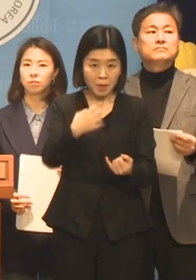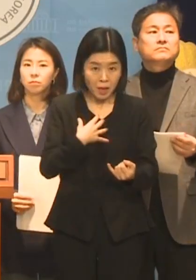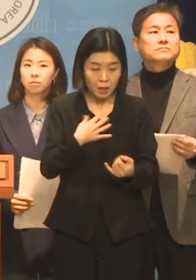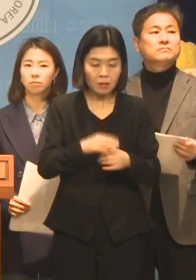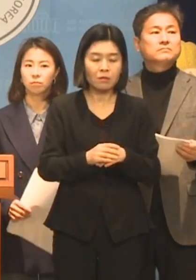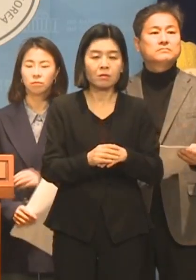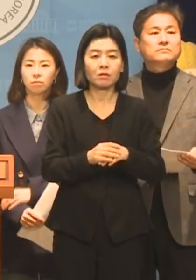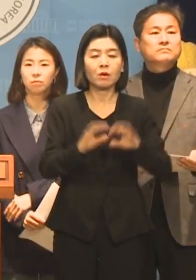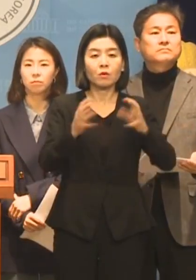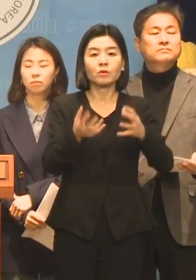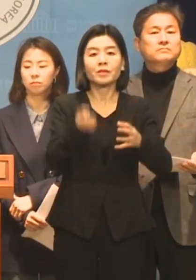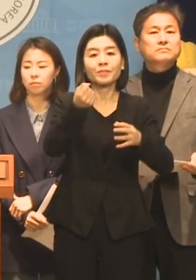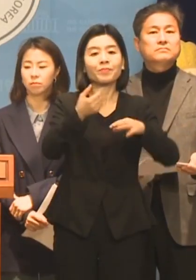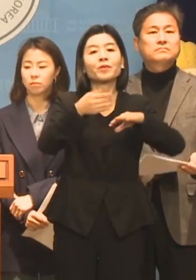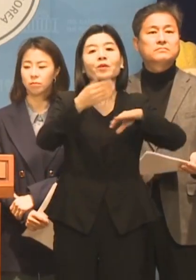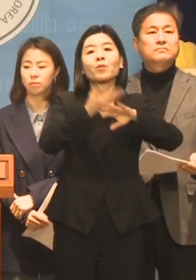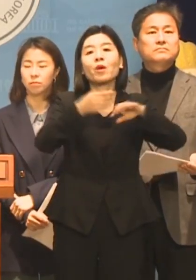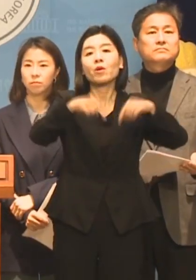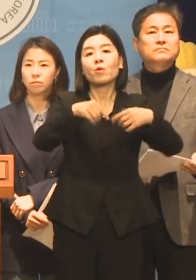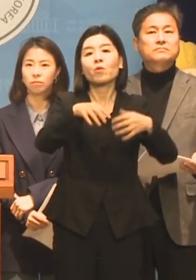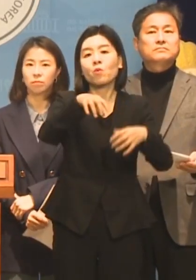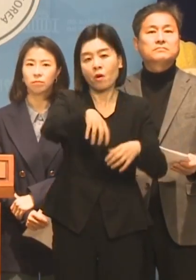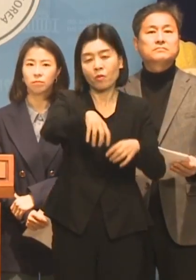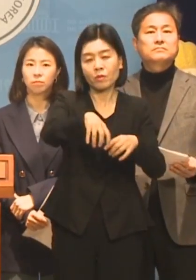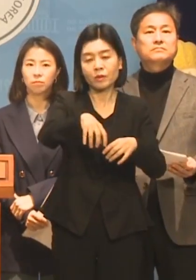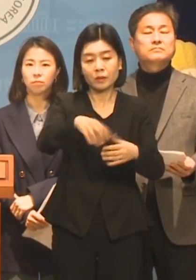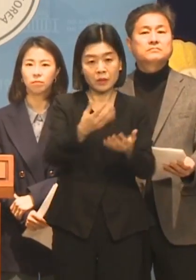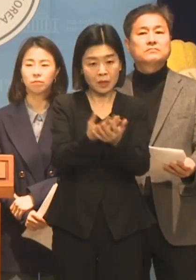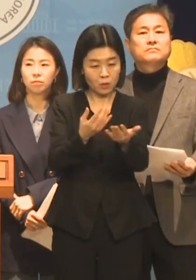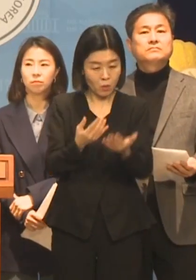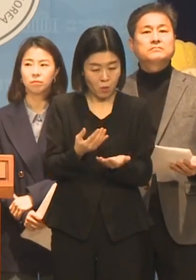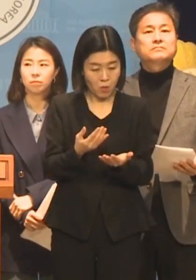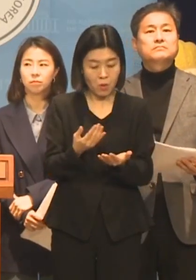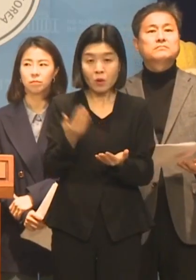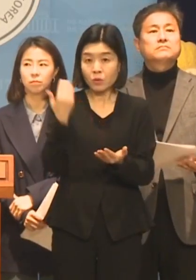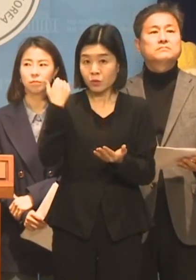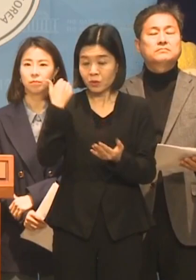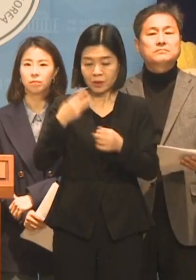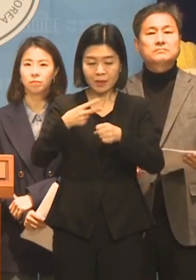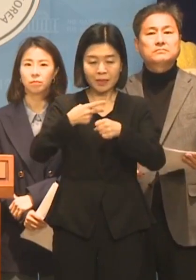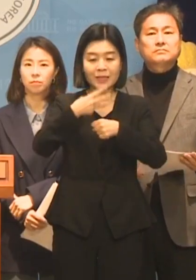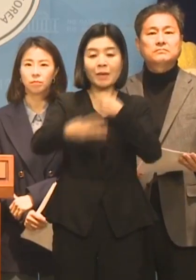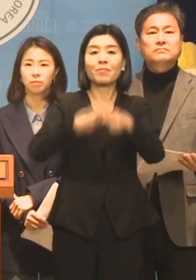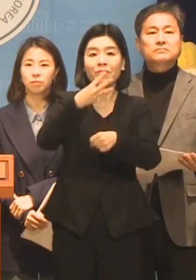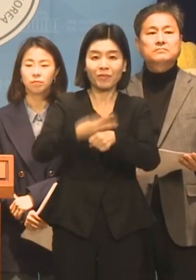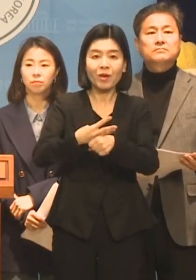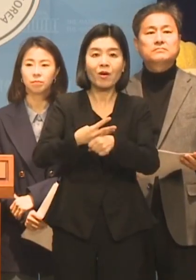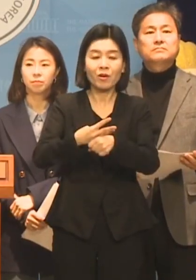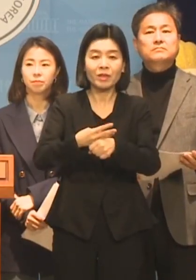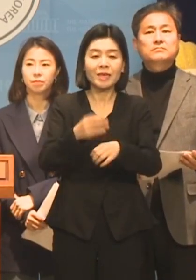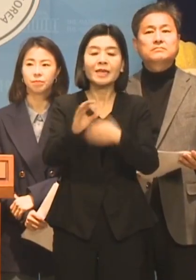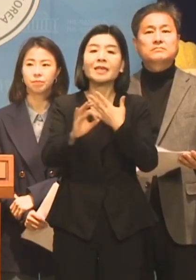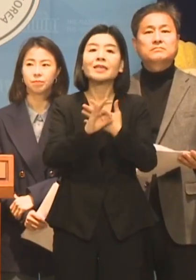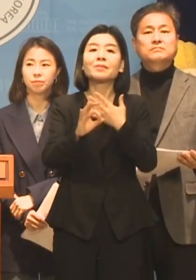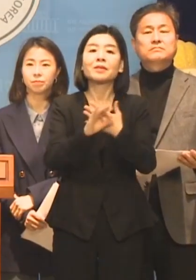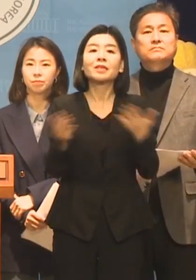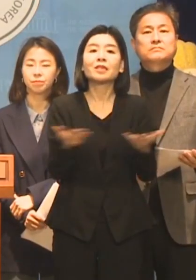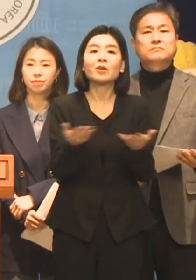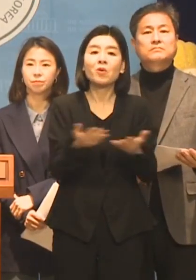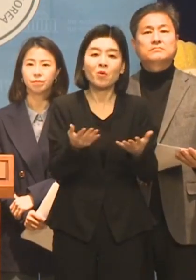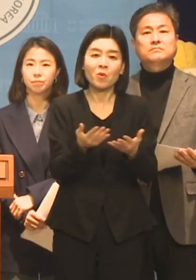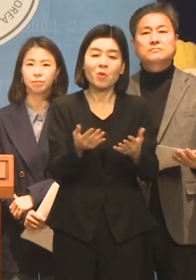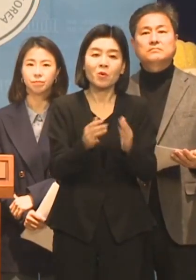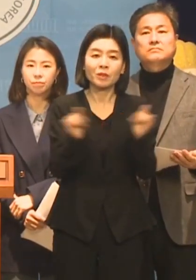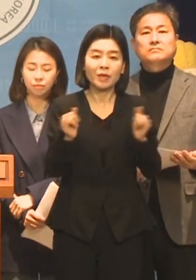국립외교원이 제출한 자료들을 확인한 결과 최근 3년간 기간제 근로자 석사급 채용 건수는